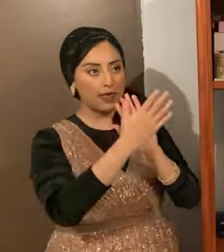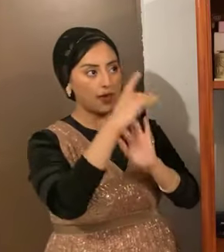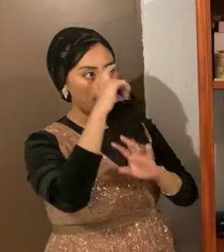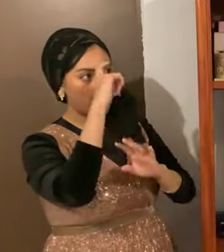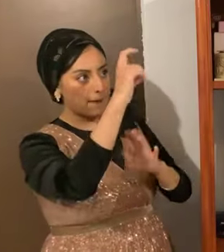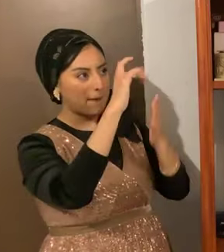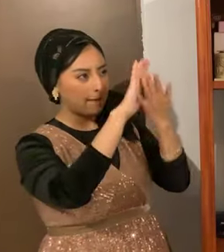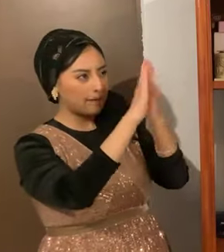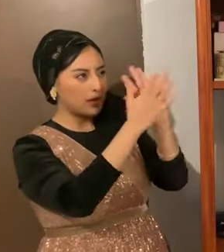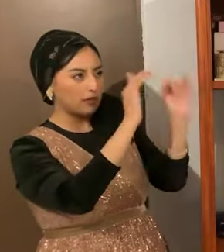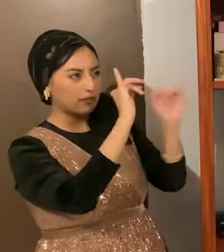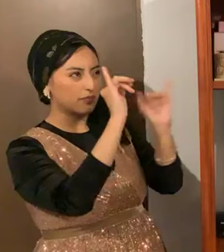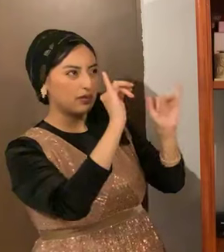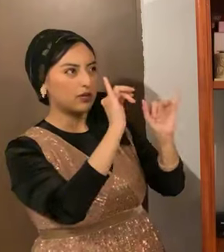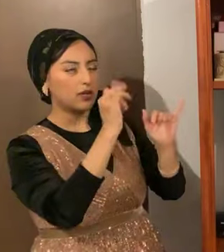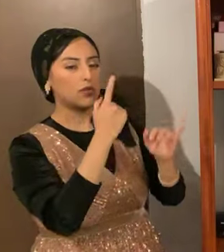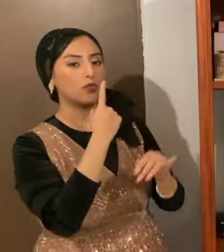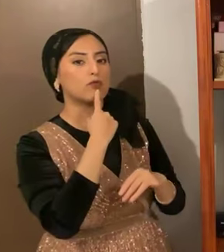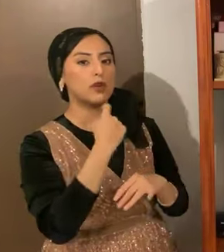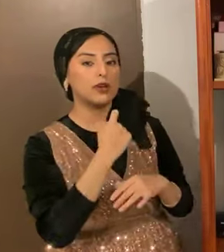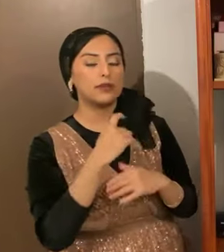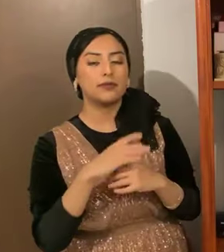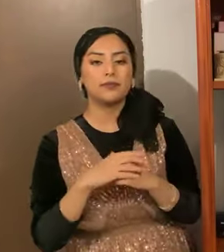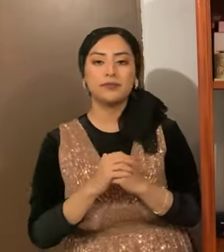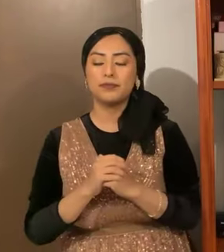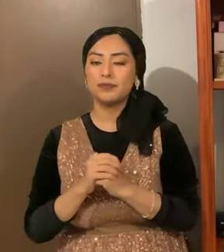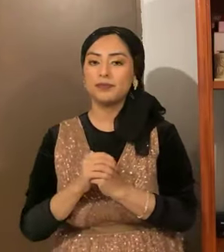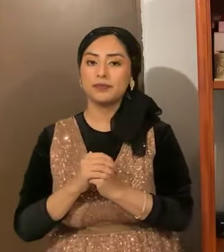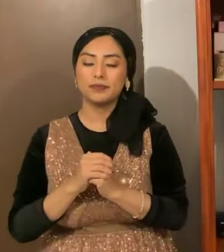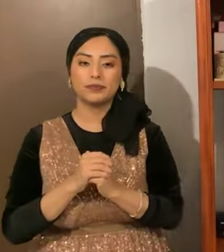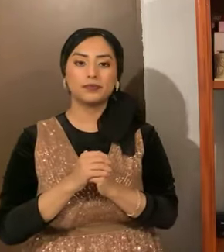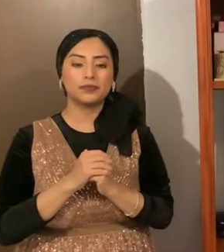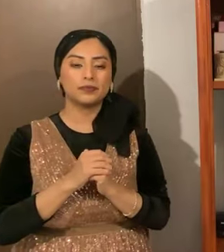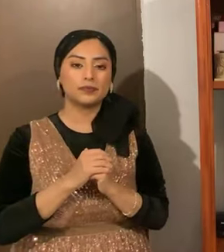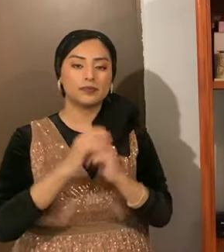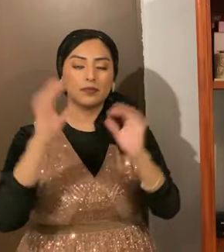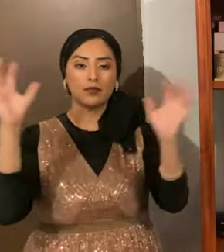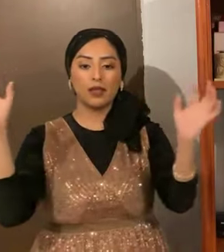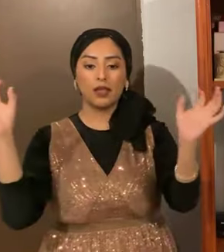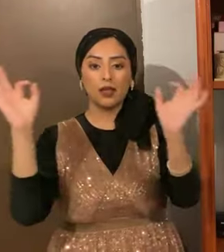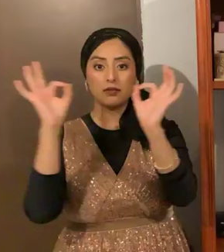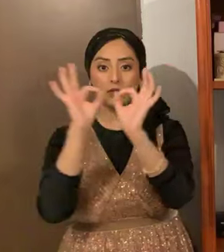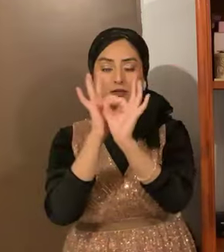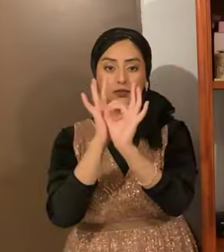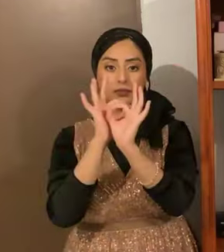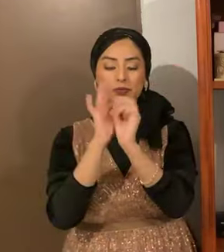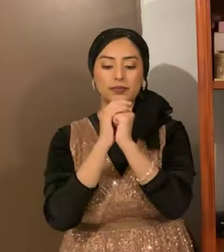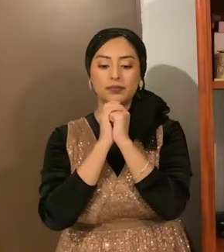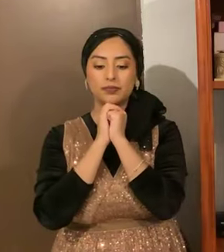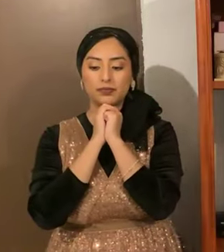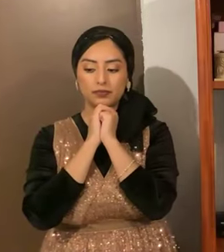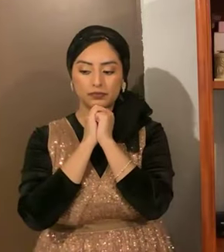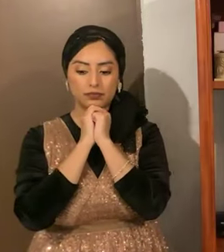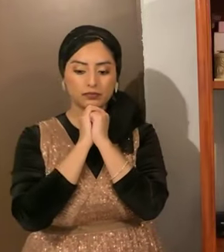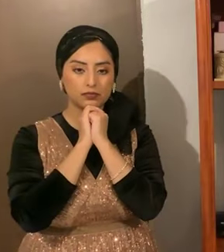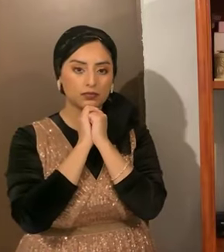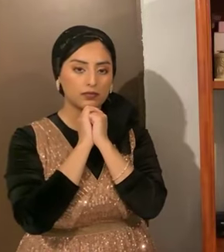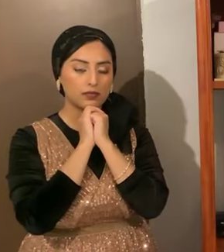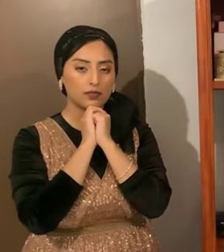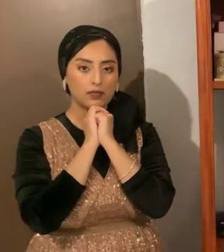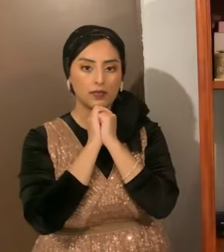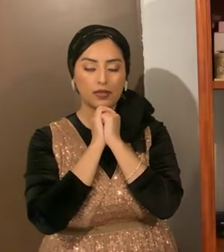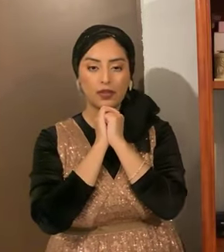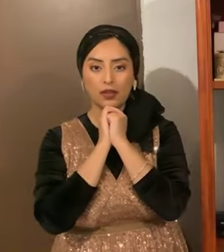tono rojizo a la luna. Ahora, este eclipse, hermanos, hermanas, amigos, amigas, bueno, y